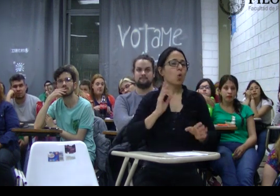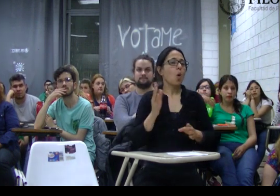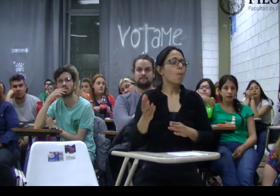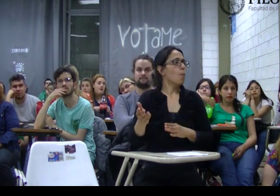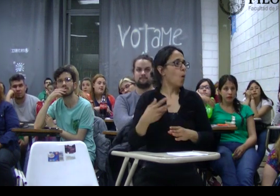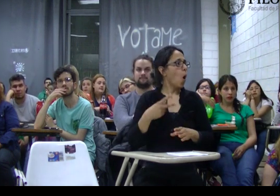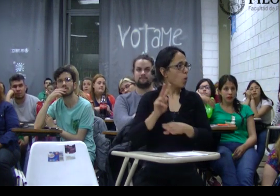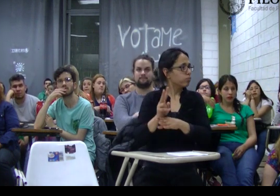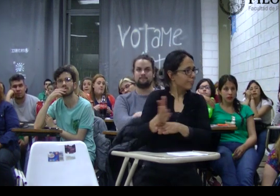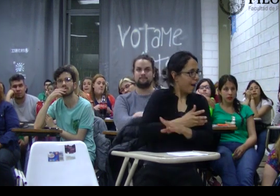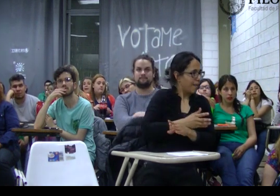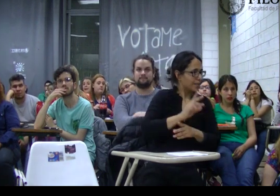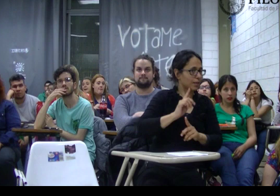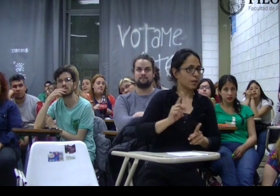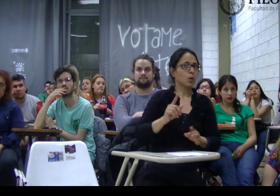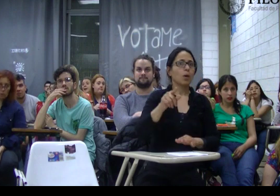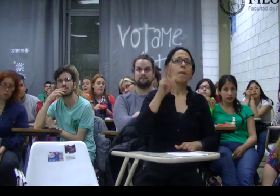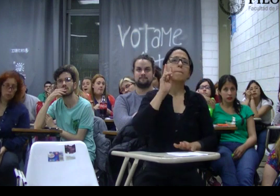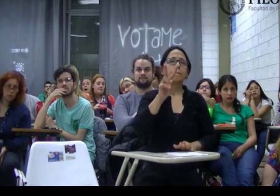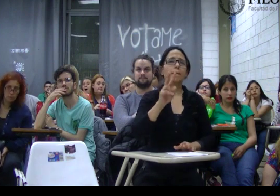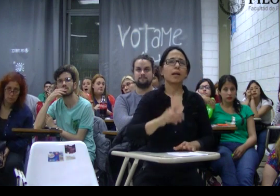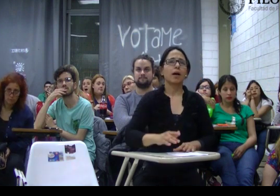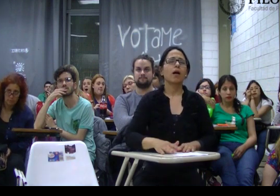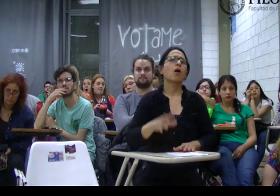Sí, tiene audio, pero no se escucha.